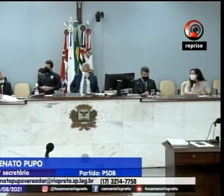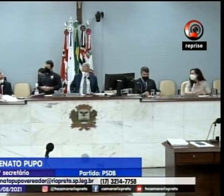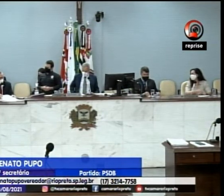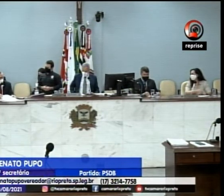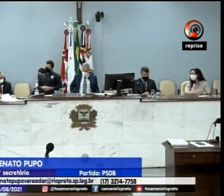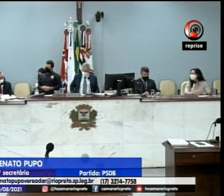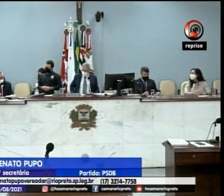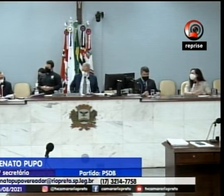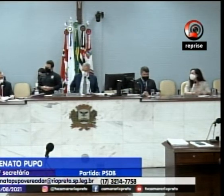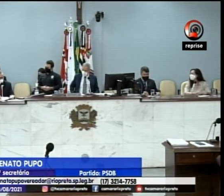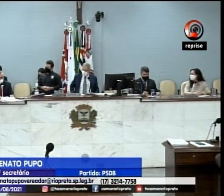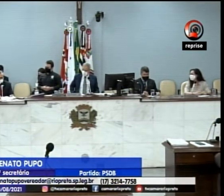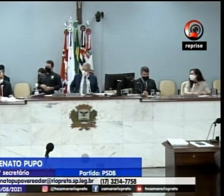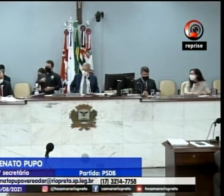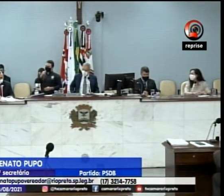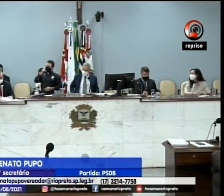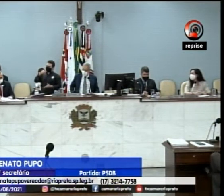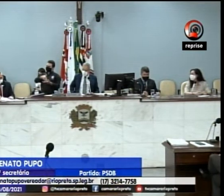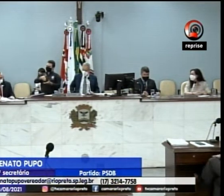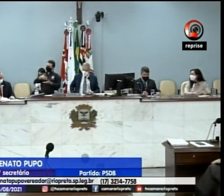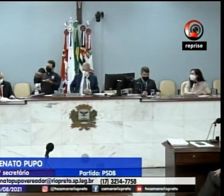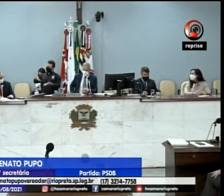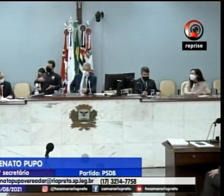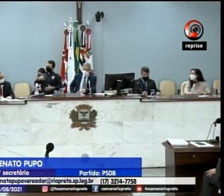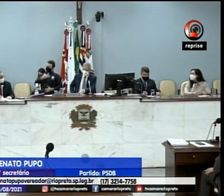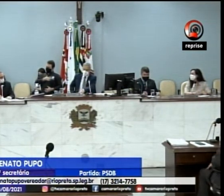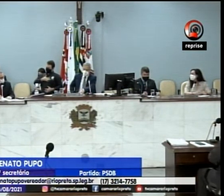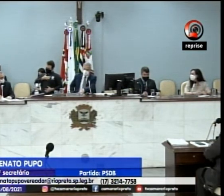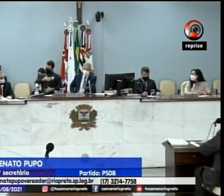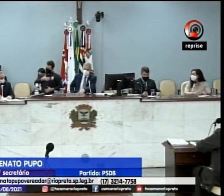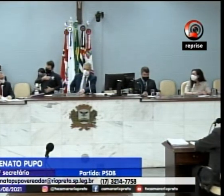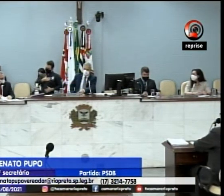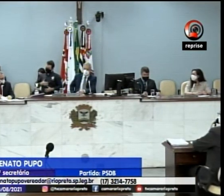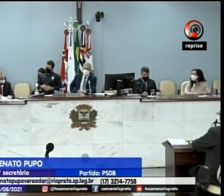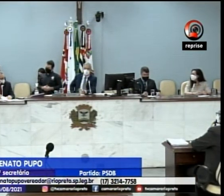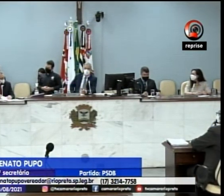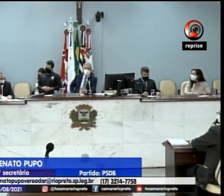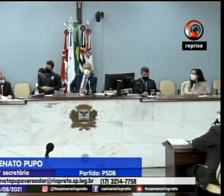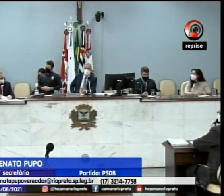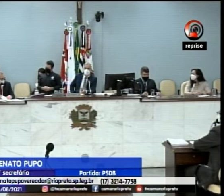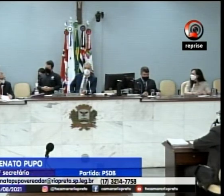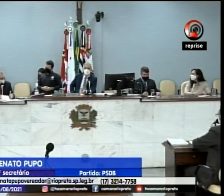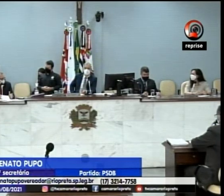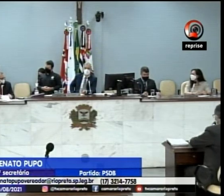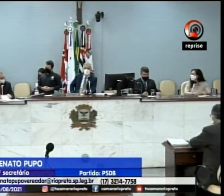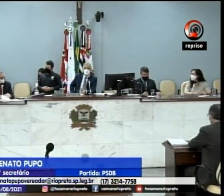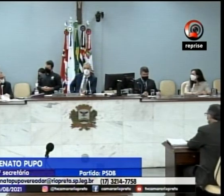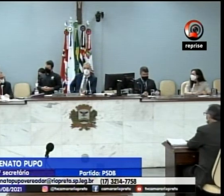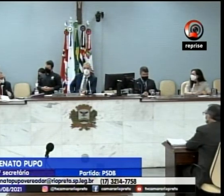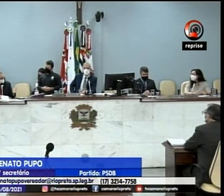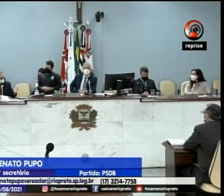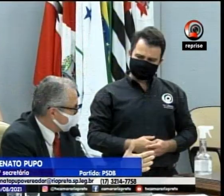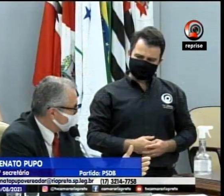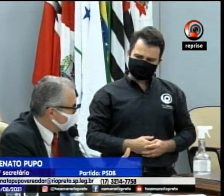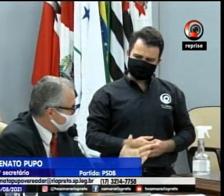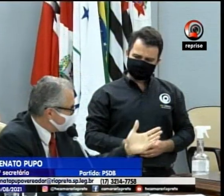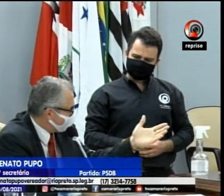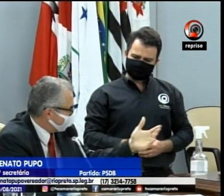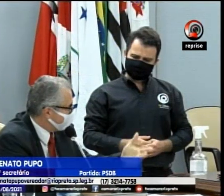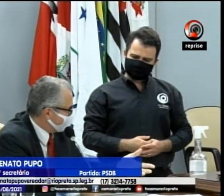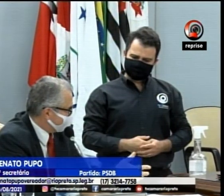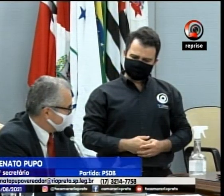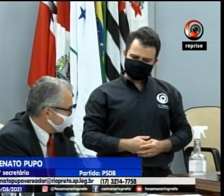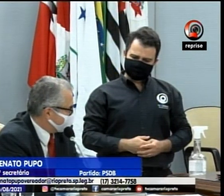pela senhora, mas eu não sei participar de faz de conta, a senhora sabe disso. Se fosse para jogar confete, não